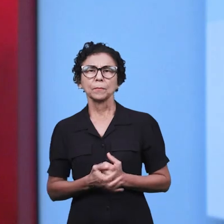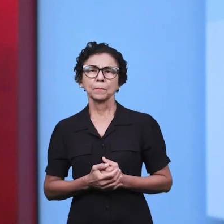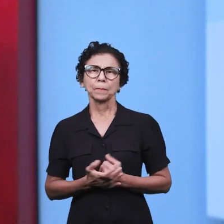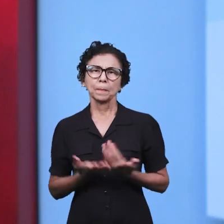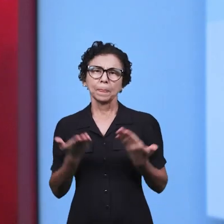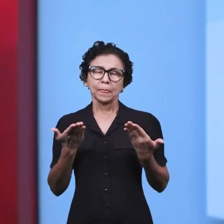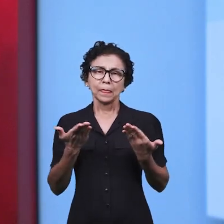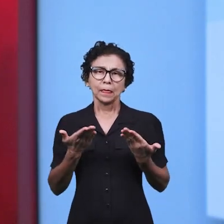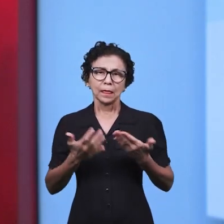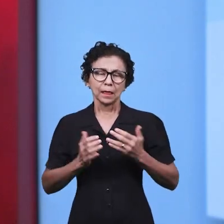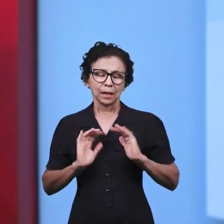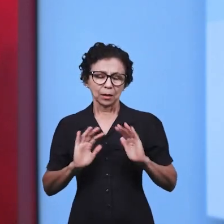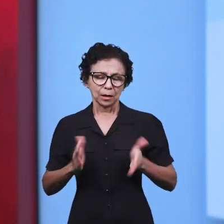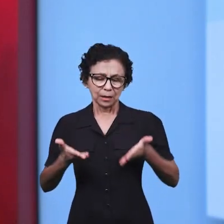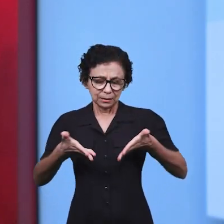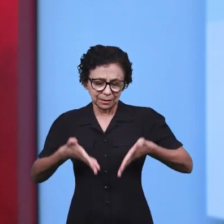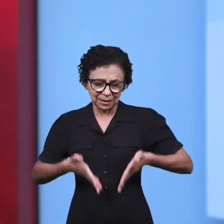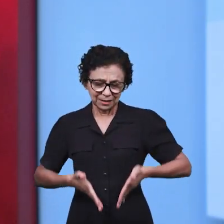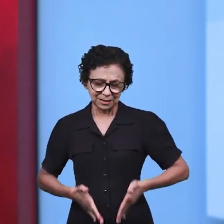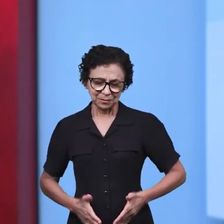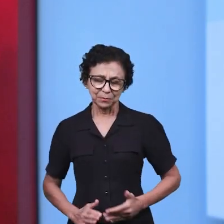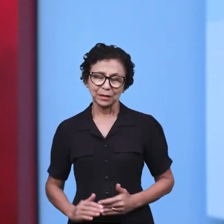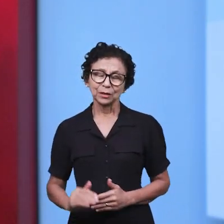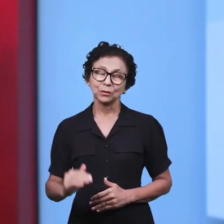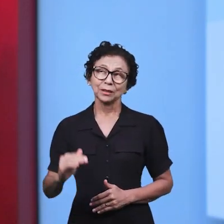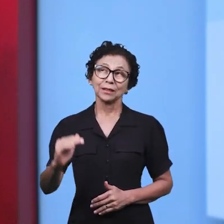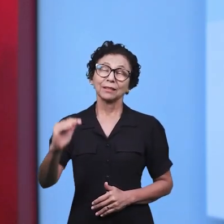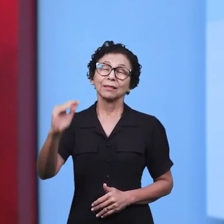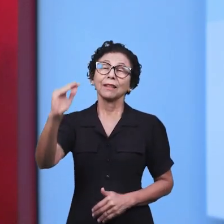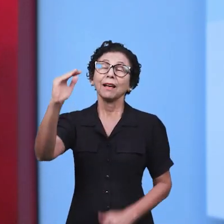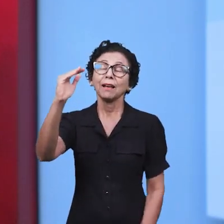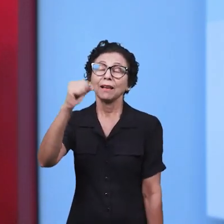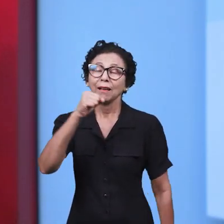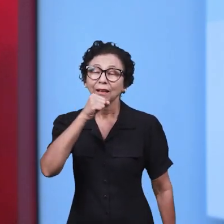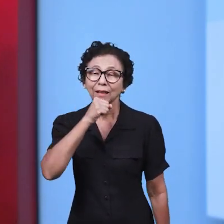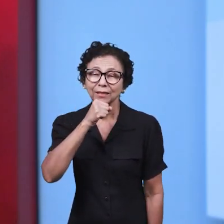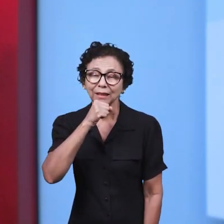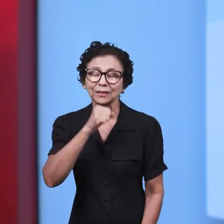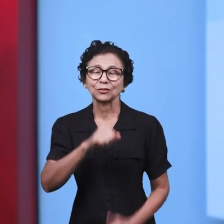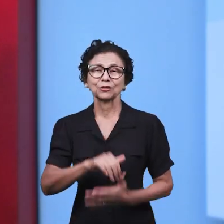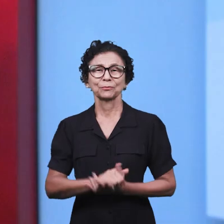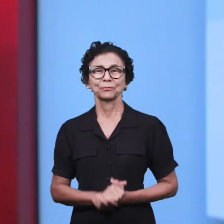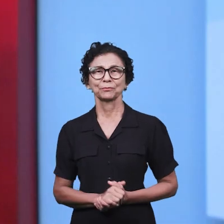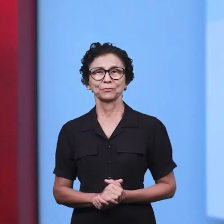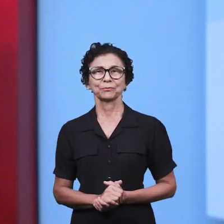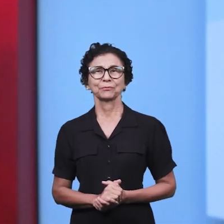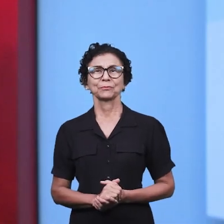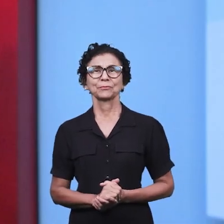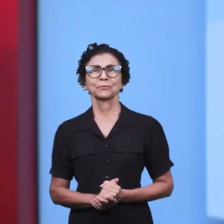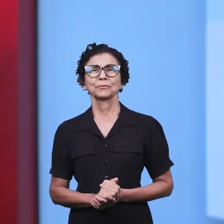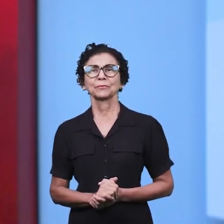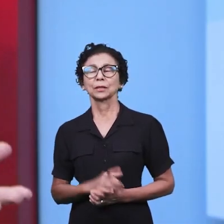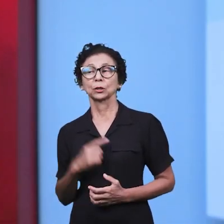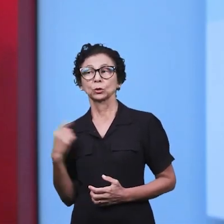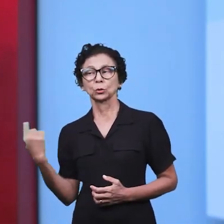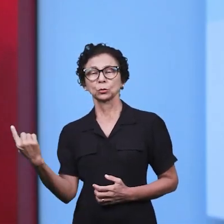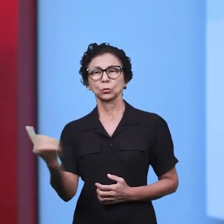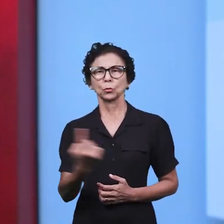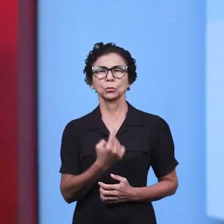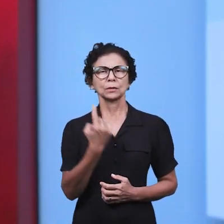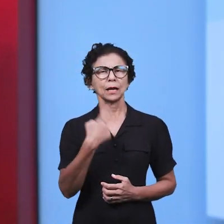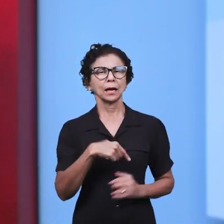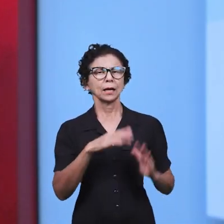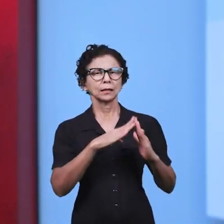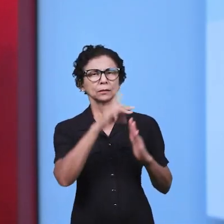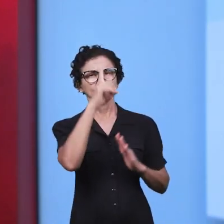até a melhor idade, se assim podemos dizer, não é mesmo, Leonice? Todos nós, tá? Desde a avaliação lá na